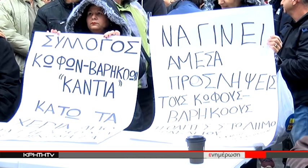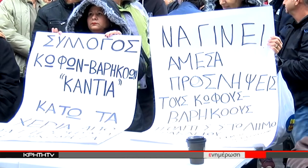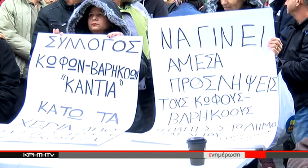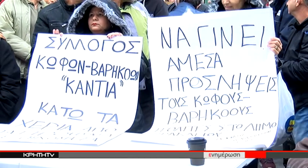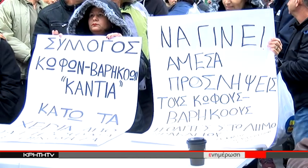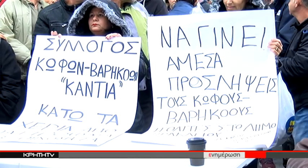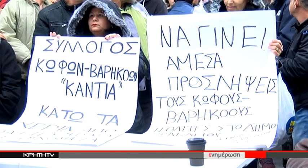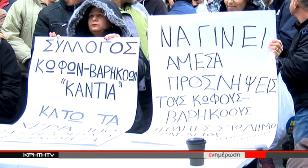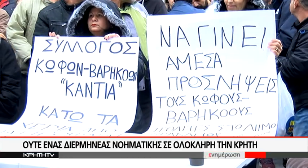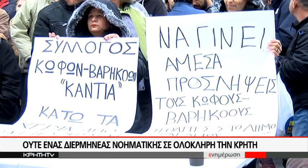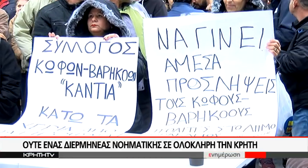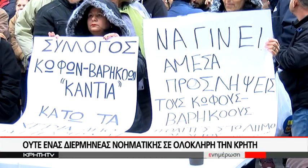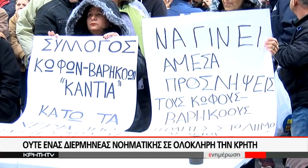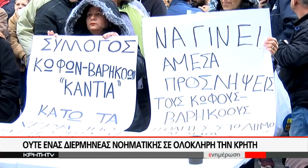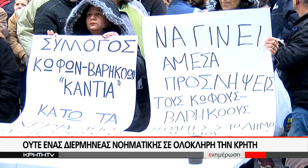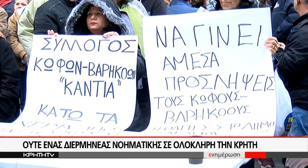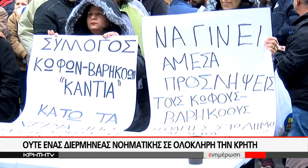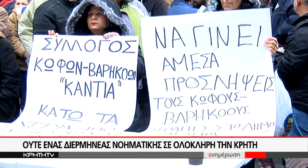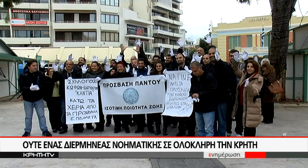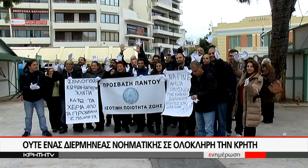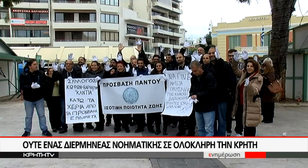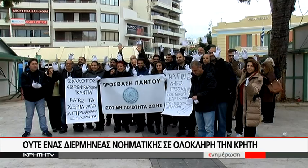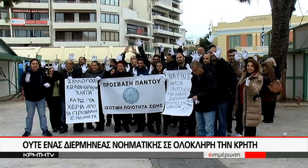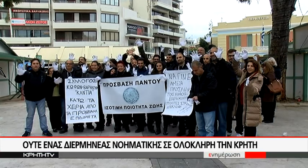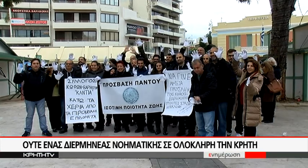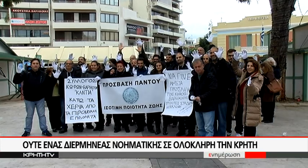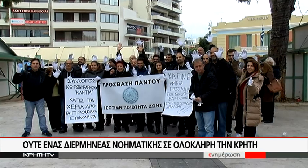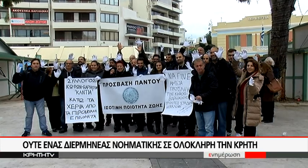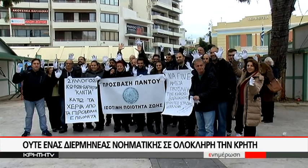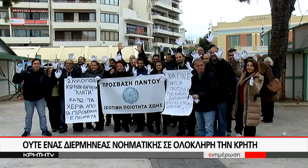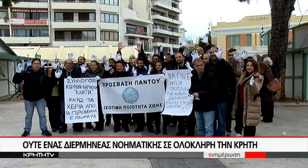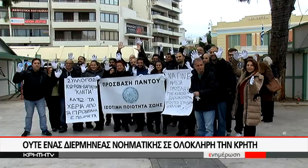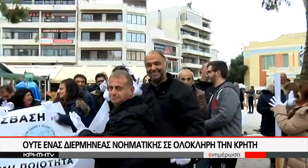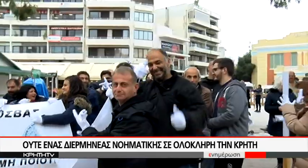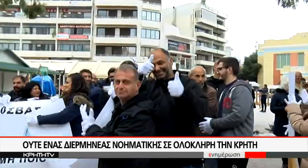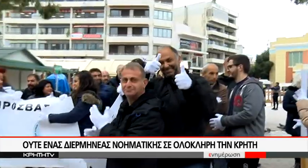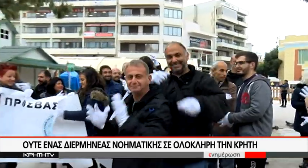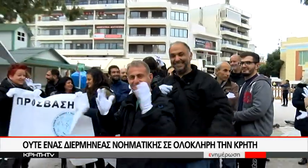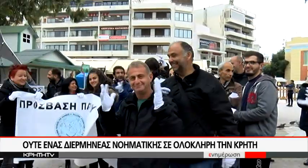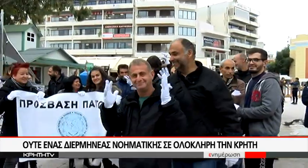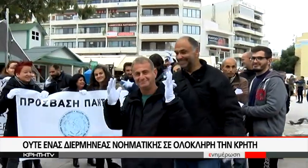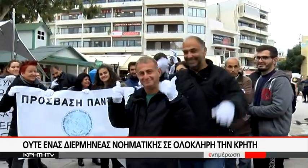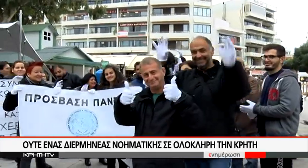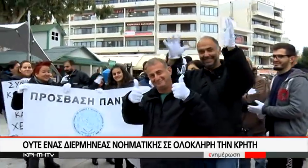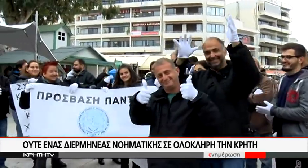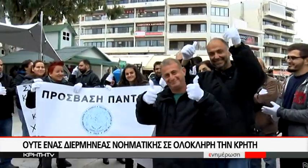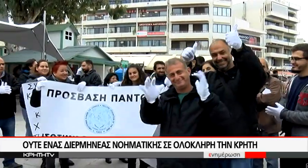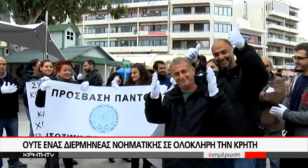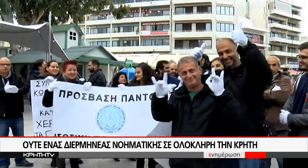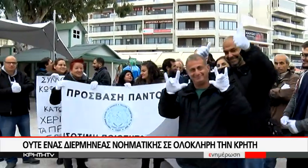ζουν σε ένα κόσμο χωρίς ήχους. Ζουν σε ένα κόσμο σιωπής. Και ενώ στα λόγια η πολιτεία είναι κοντά τους και τους στηρίζει, είναι η ίδια που τους καταδικάζει